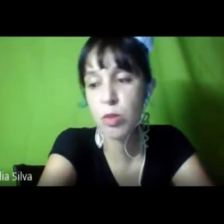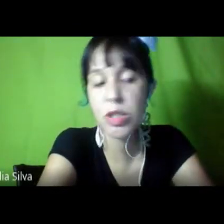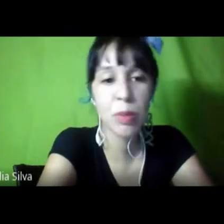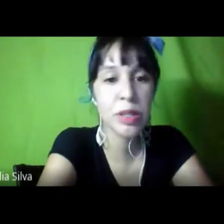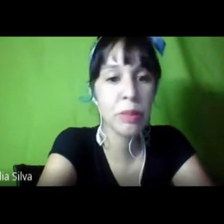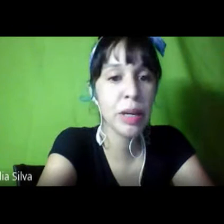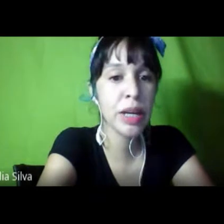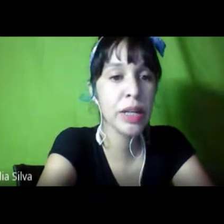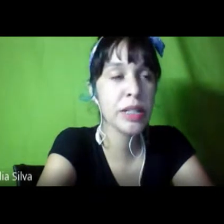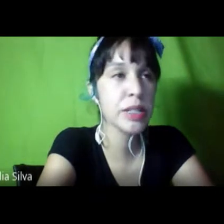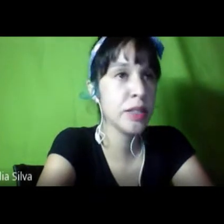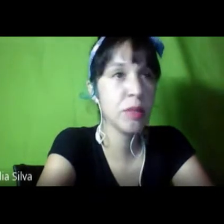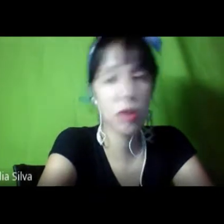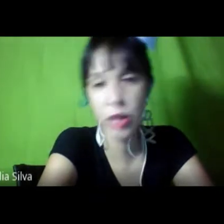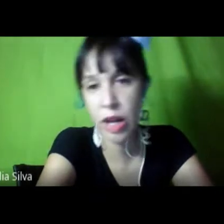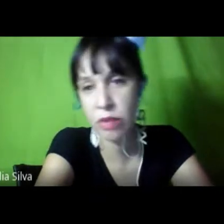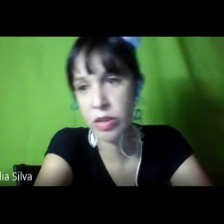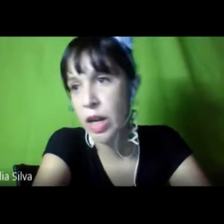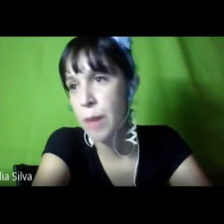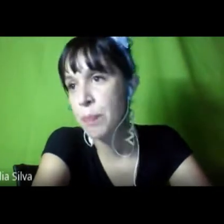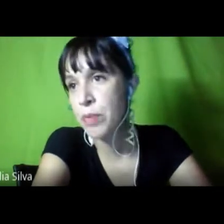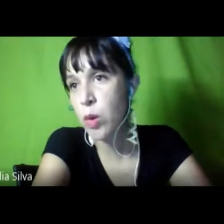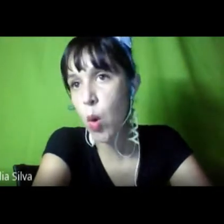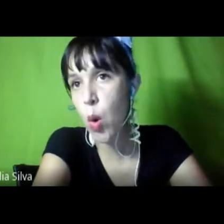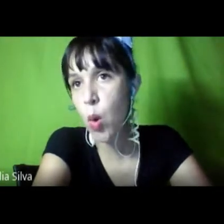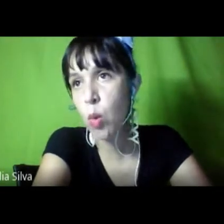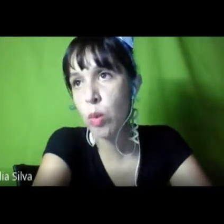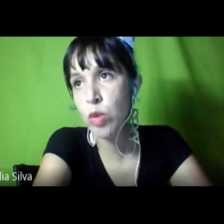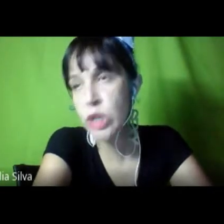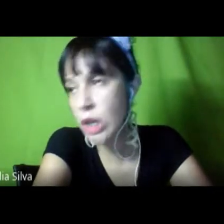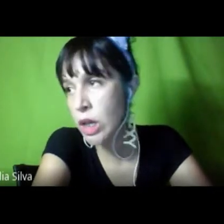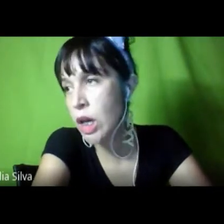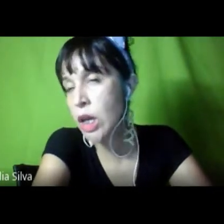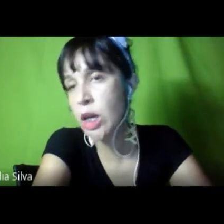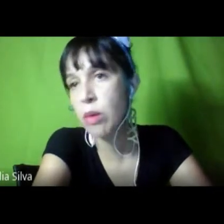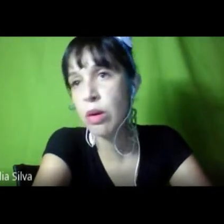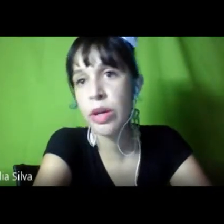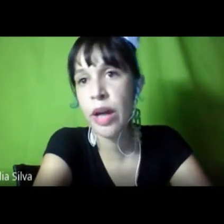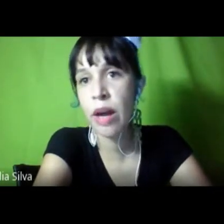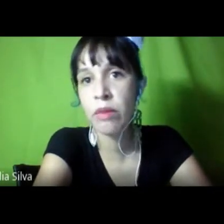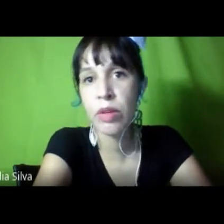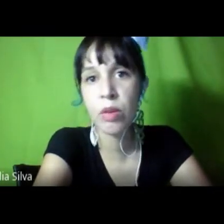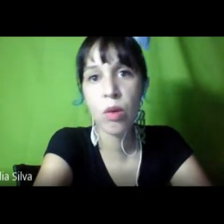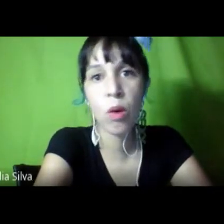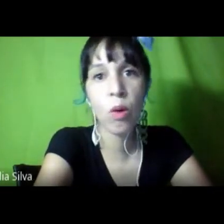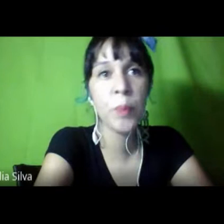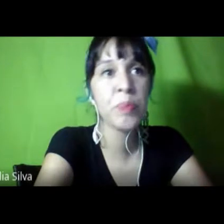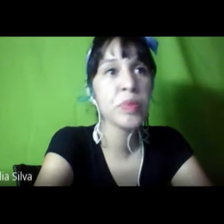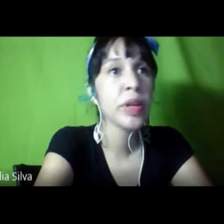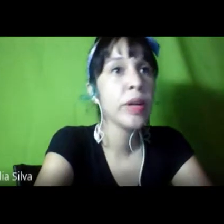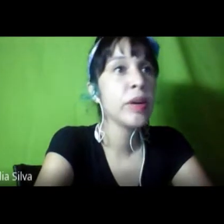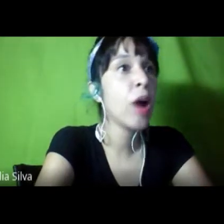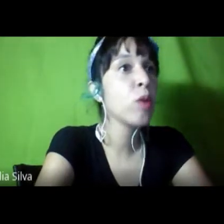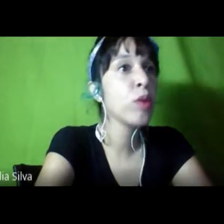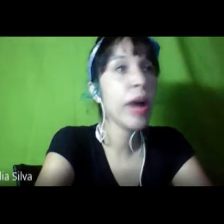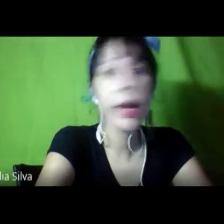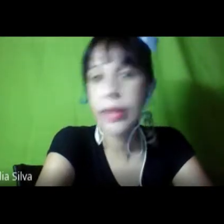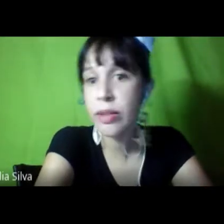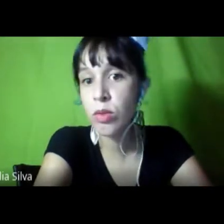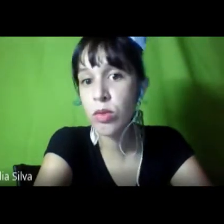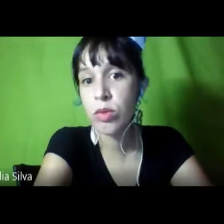as mães começavam a perceber que a criança não acordava com uma buzina, não acordava com